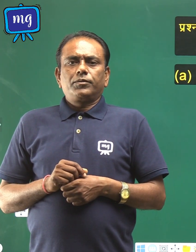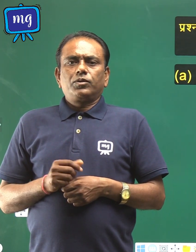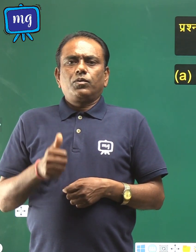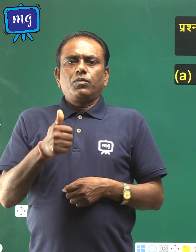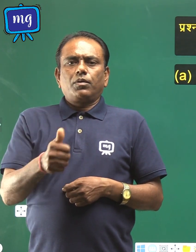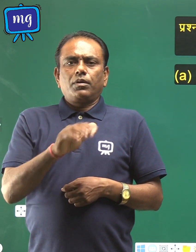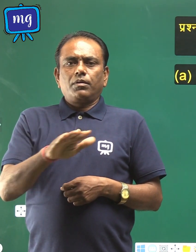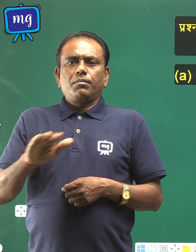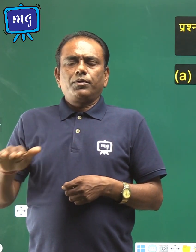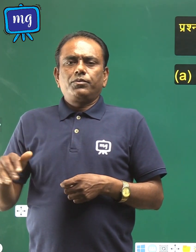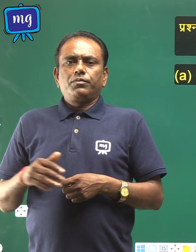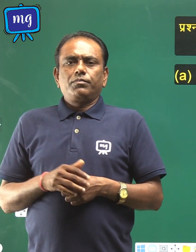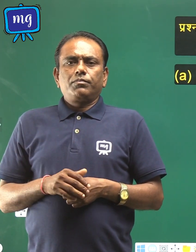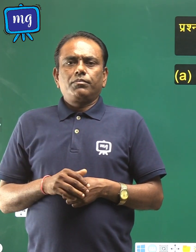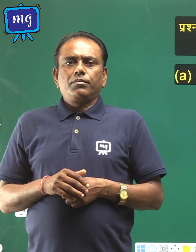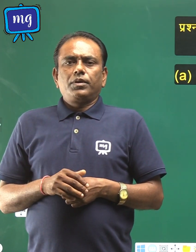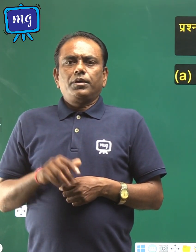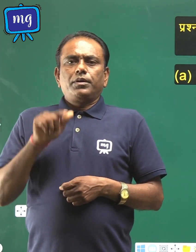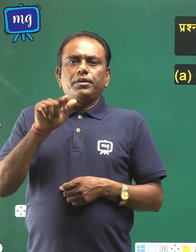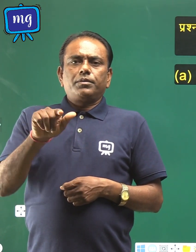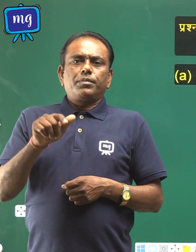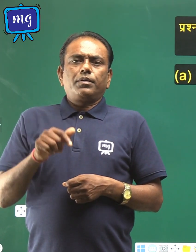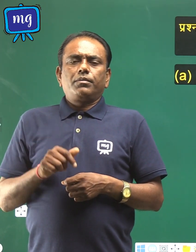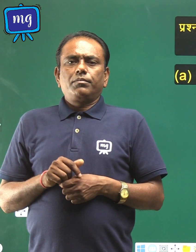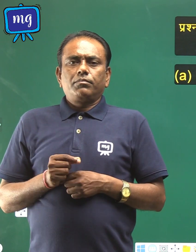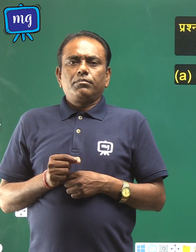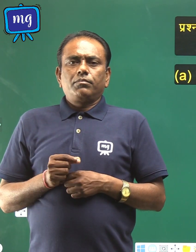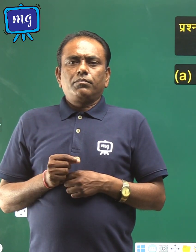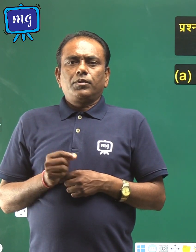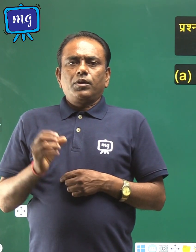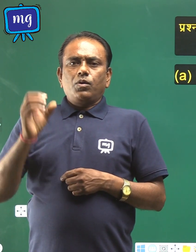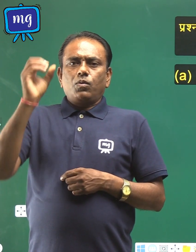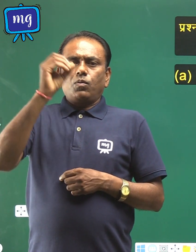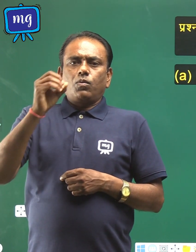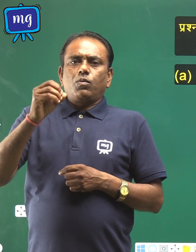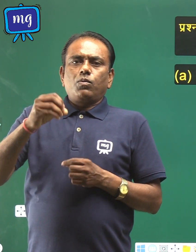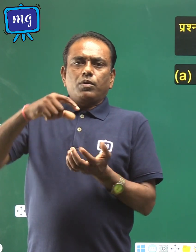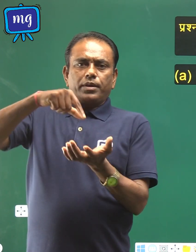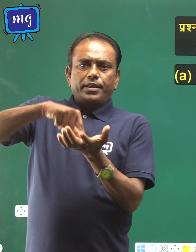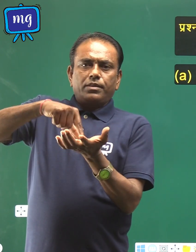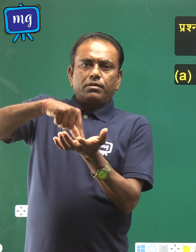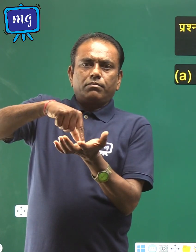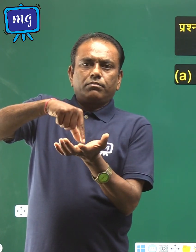ठीक है बच्चों, इस पर ओ को केंद्र मानकर